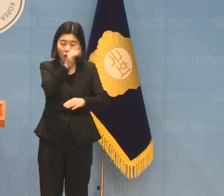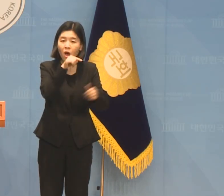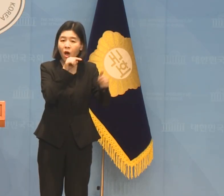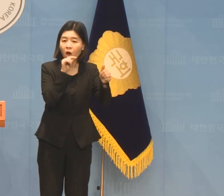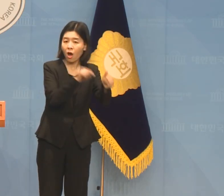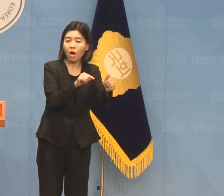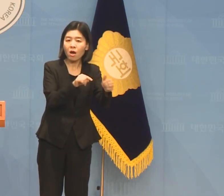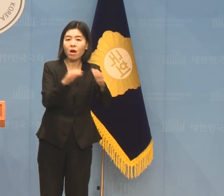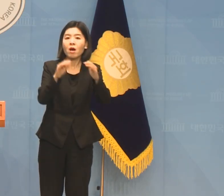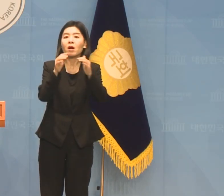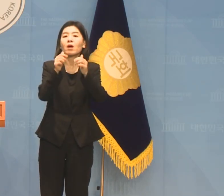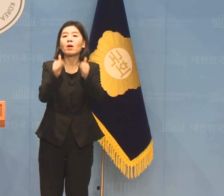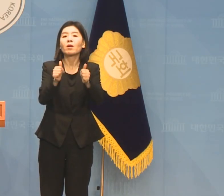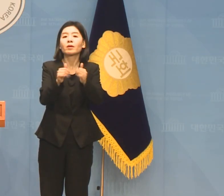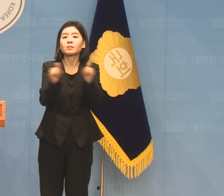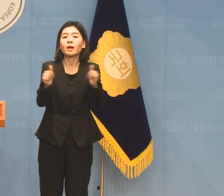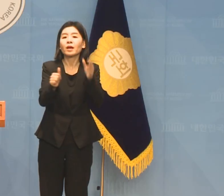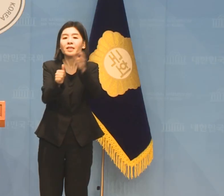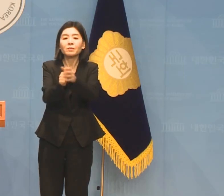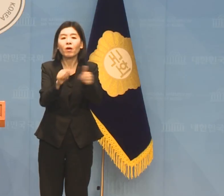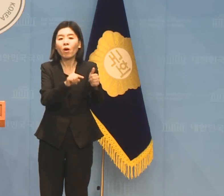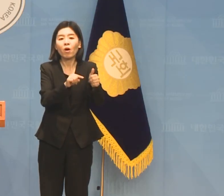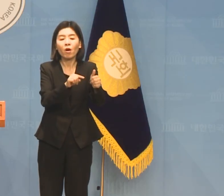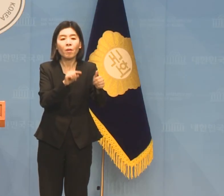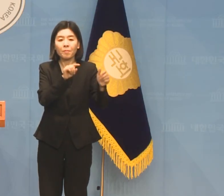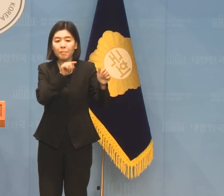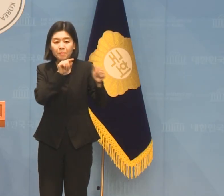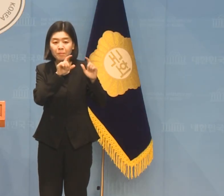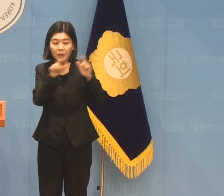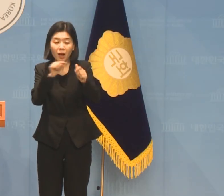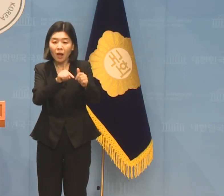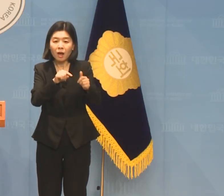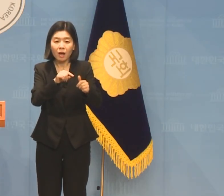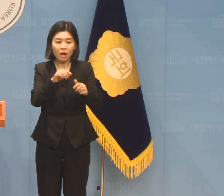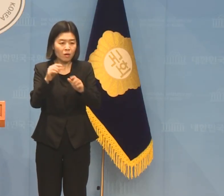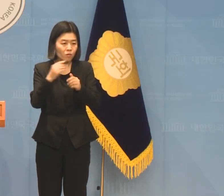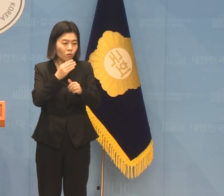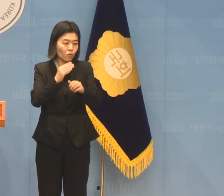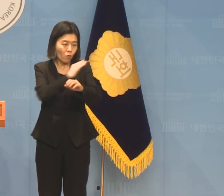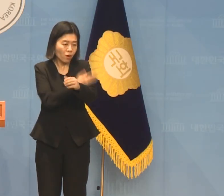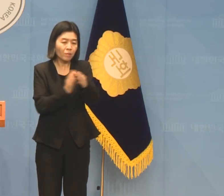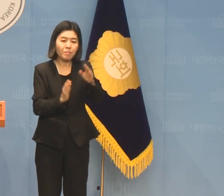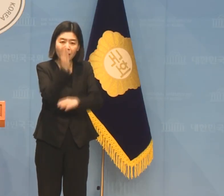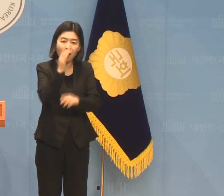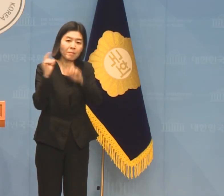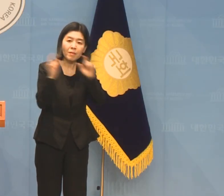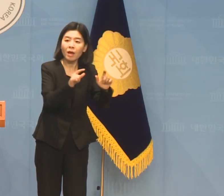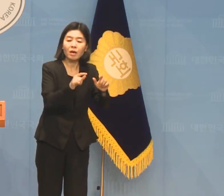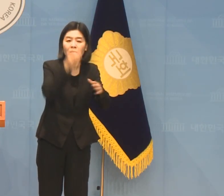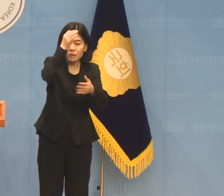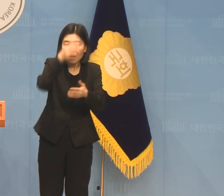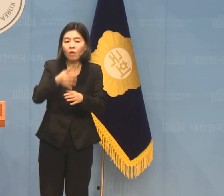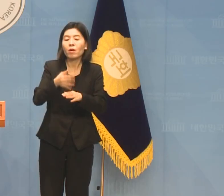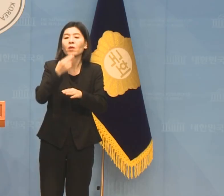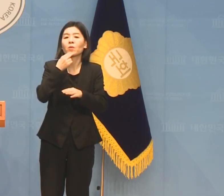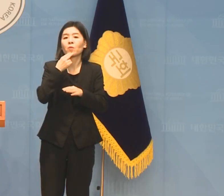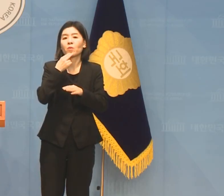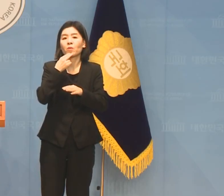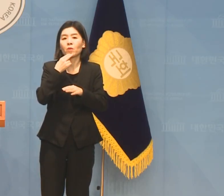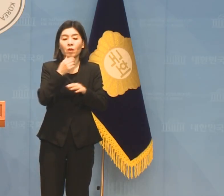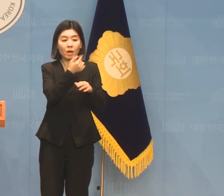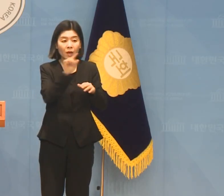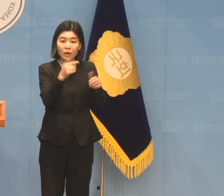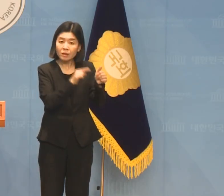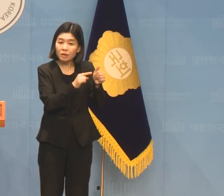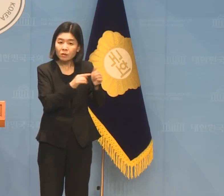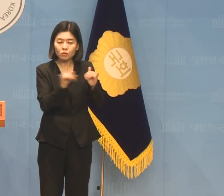지명에 대해서도 제대로 사과하지 않았습니다. 한덕수 총리는 이미 국민이 심정적으로